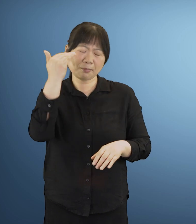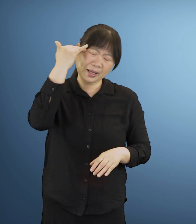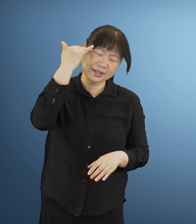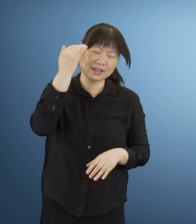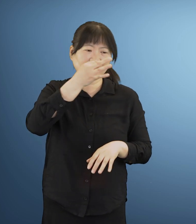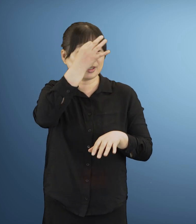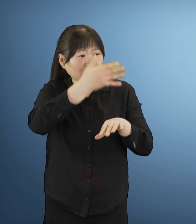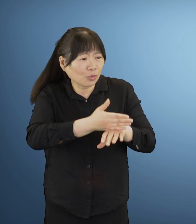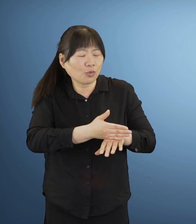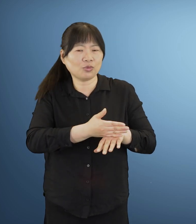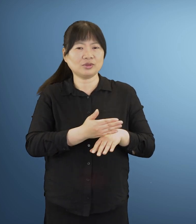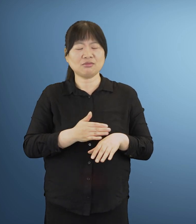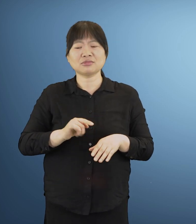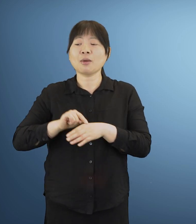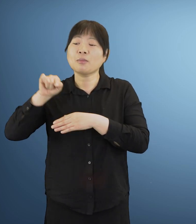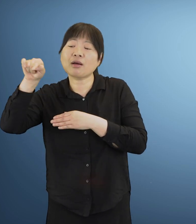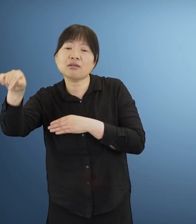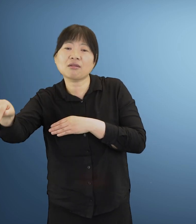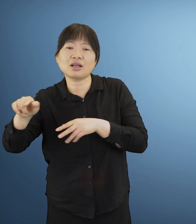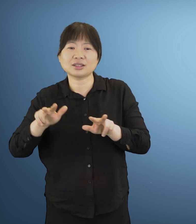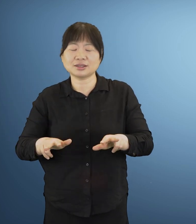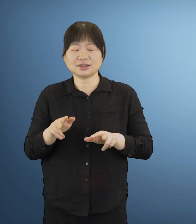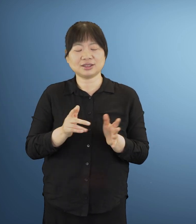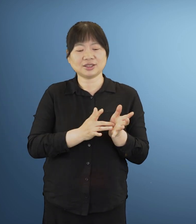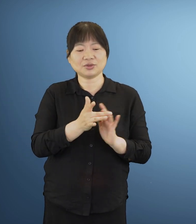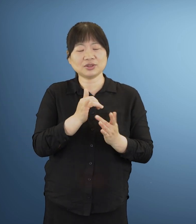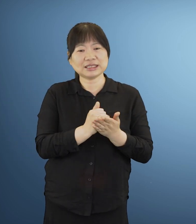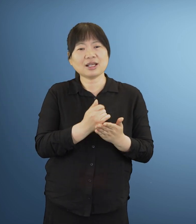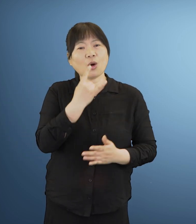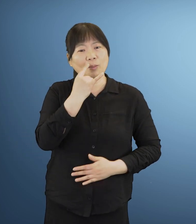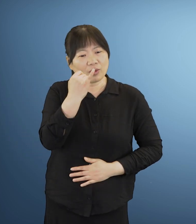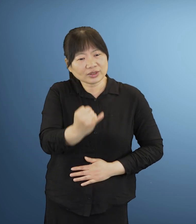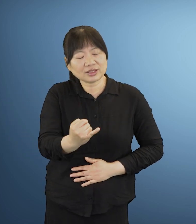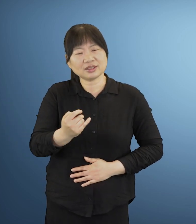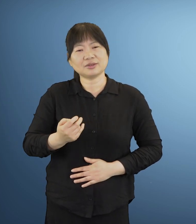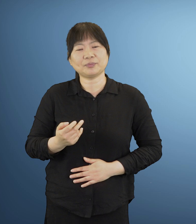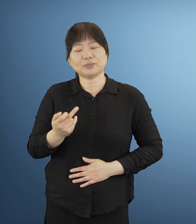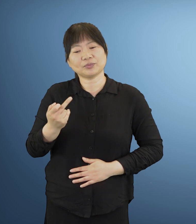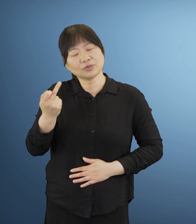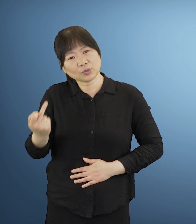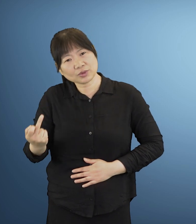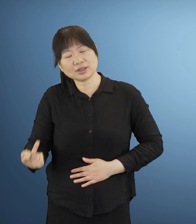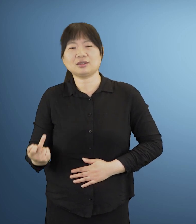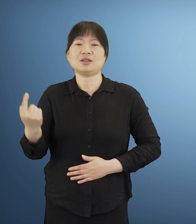지금 예수님 어머니하고 동생들이 와 있습니다.